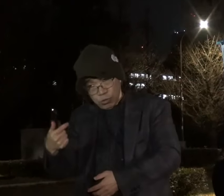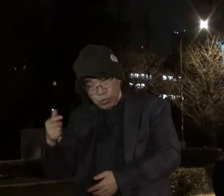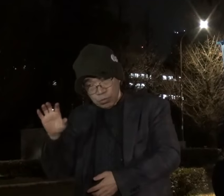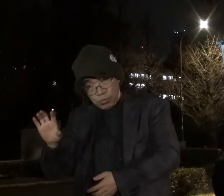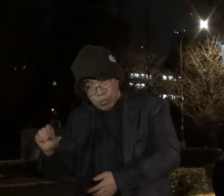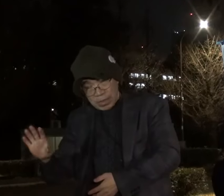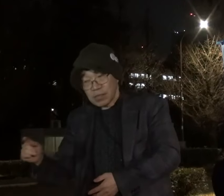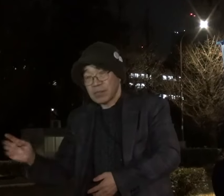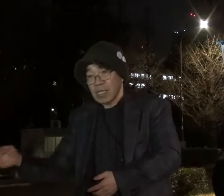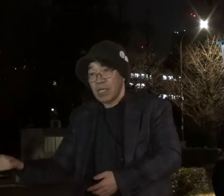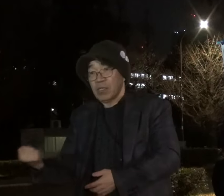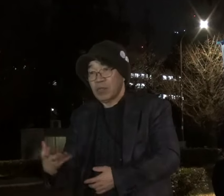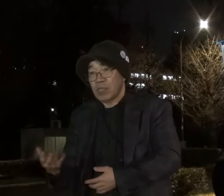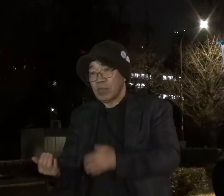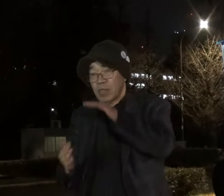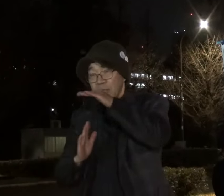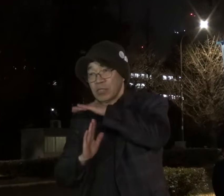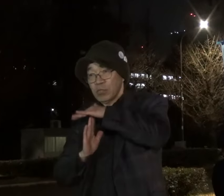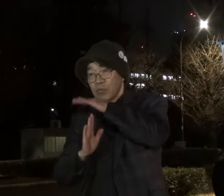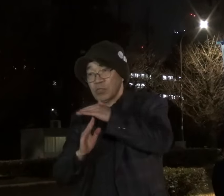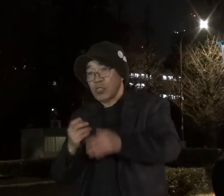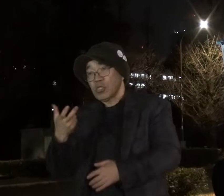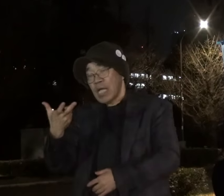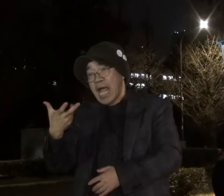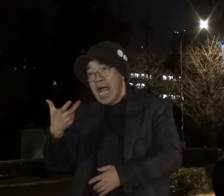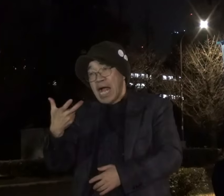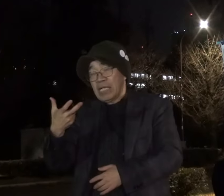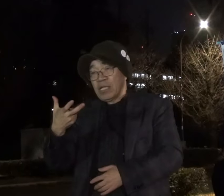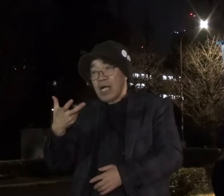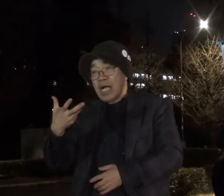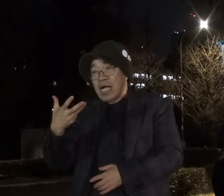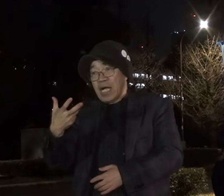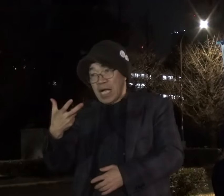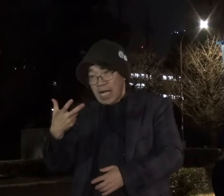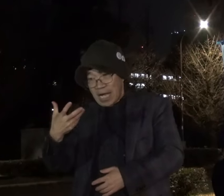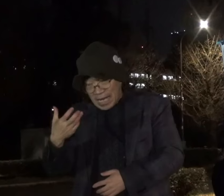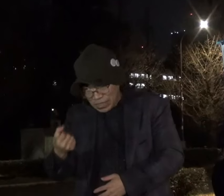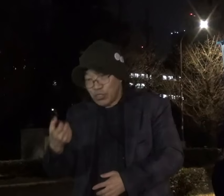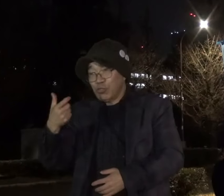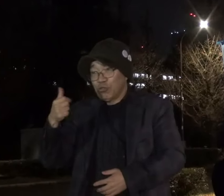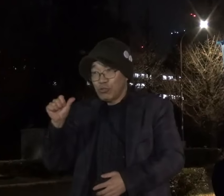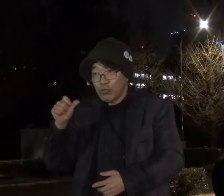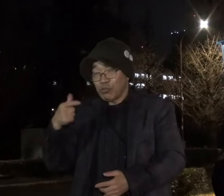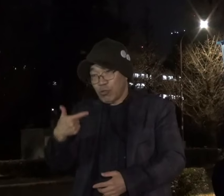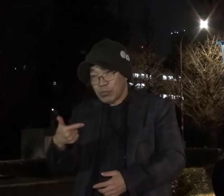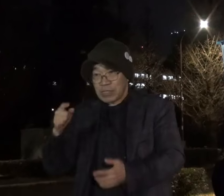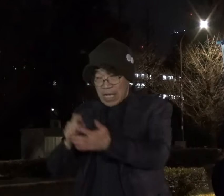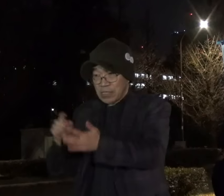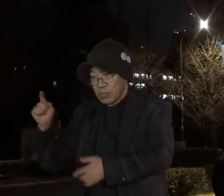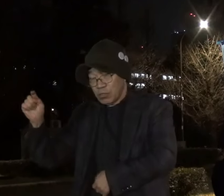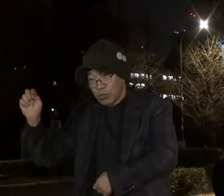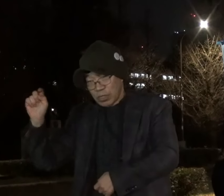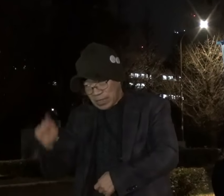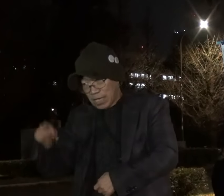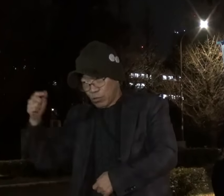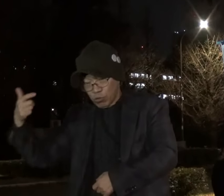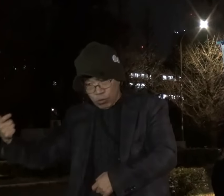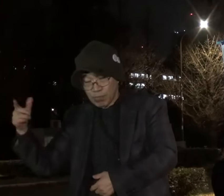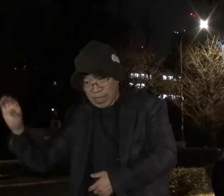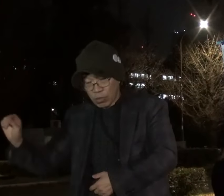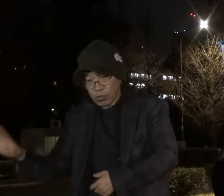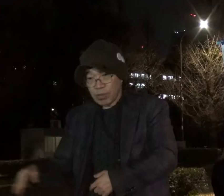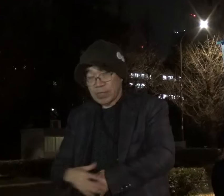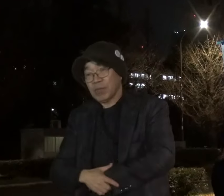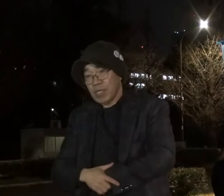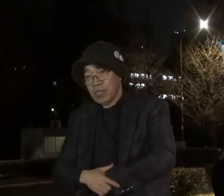の貯留容量上限はこれは変わってません、 86.8 万トン、設置済みタンクの貯留空き容量は約 8.5 万トン